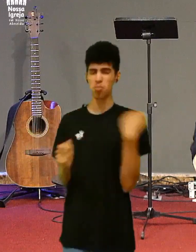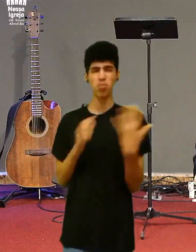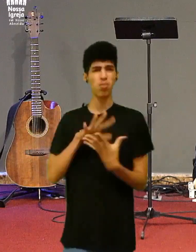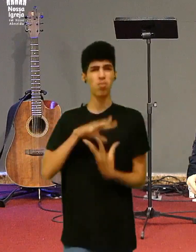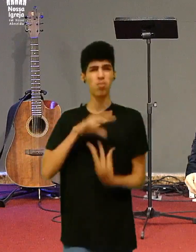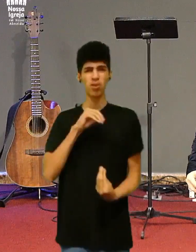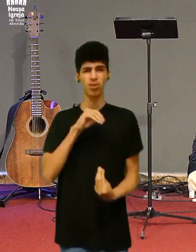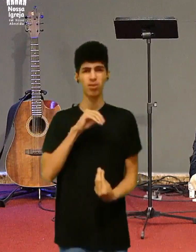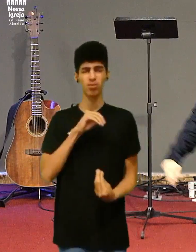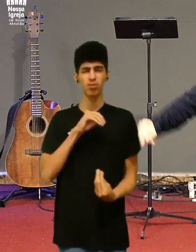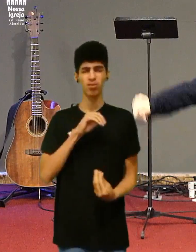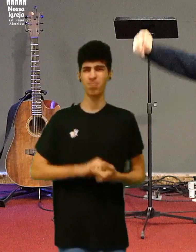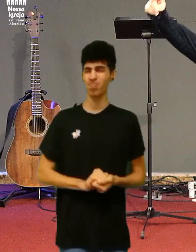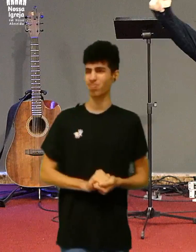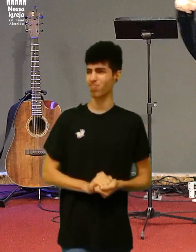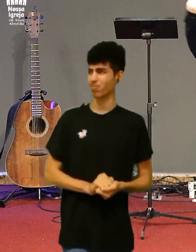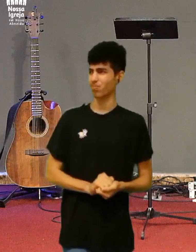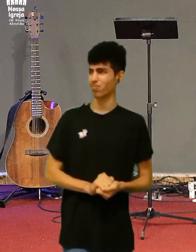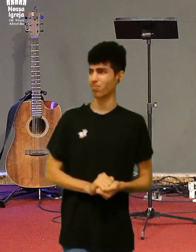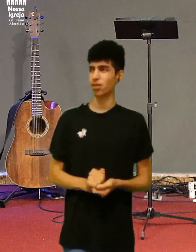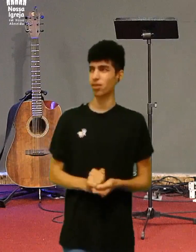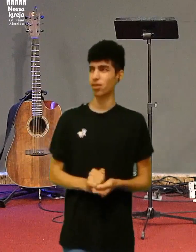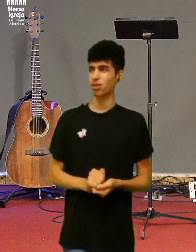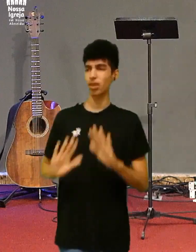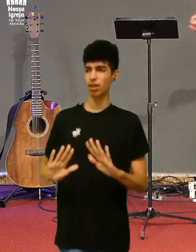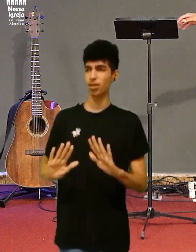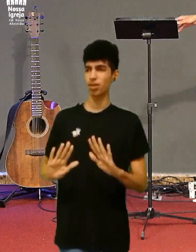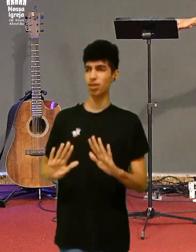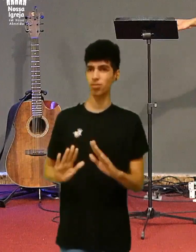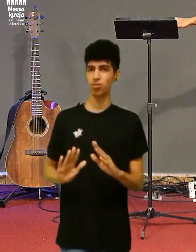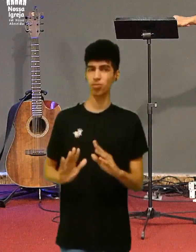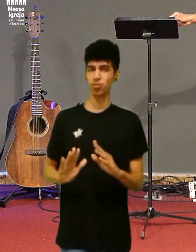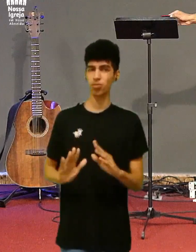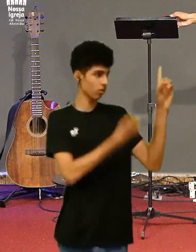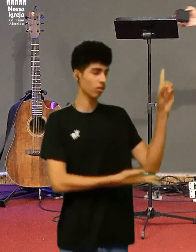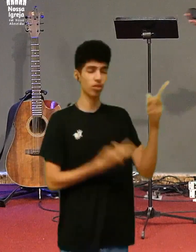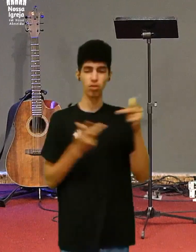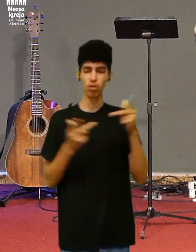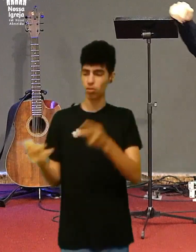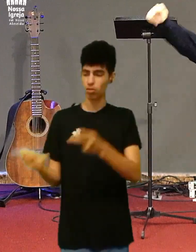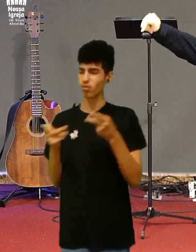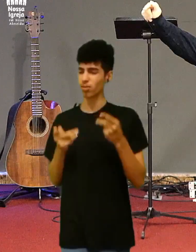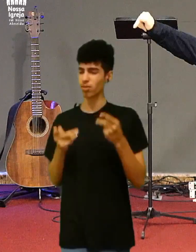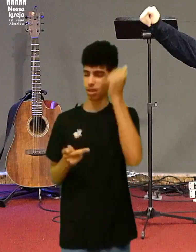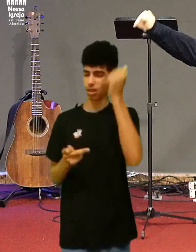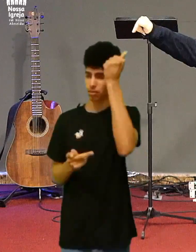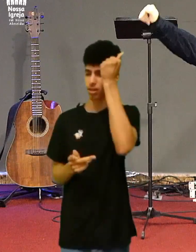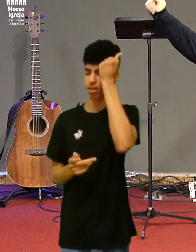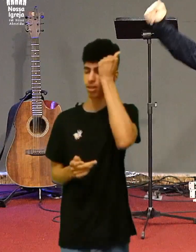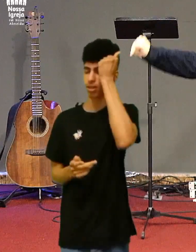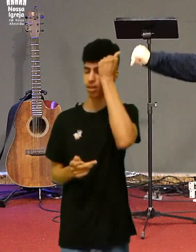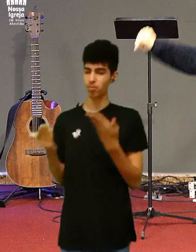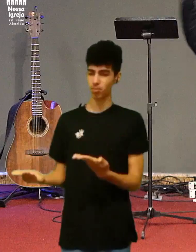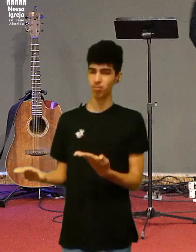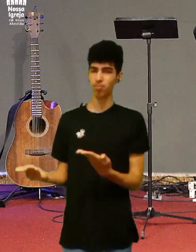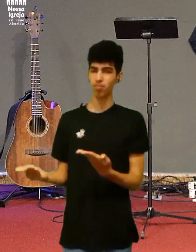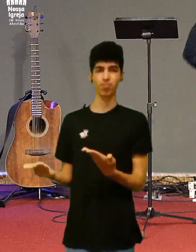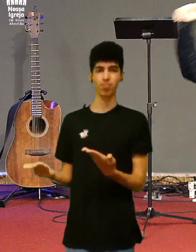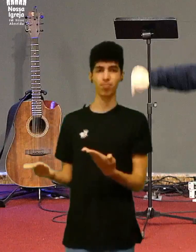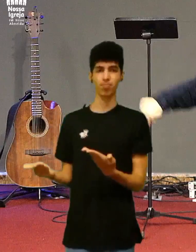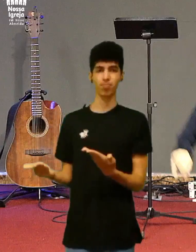de morte, há um convite ao arrependimento e há um remanescente que